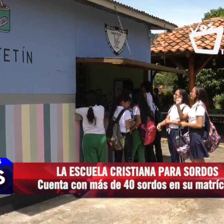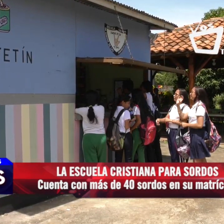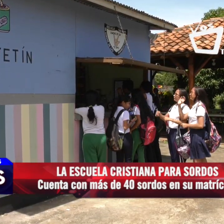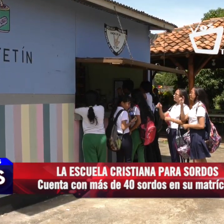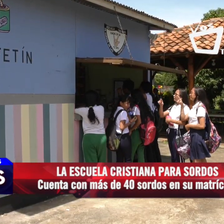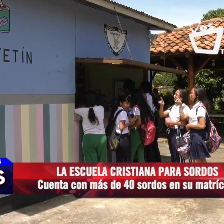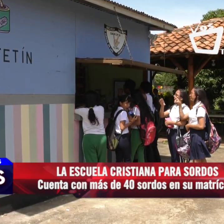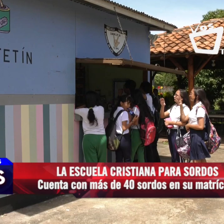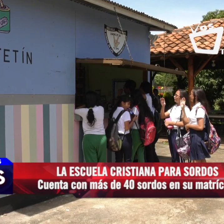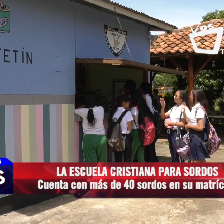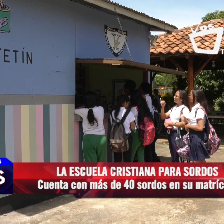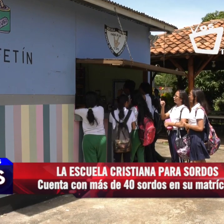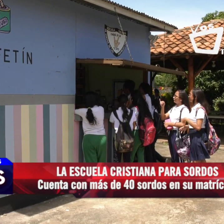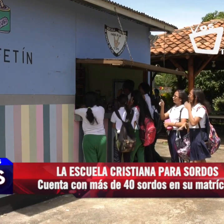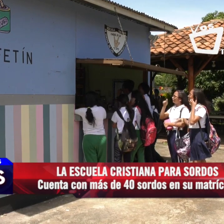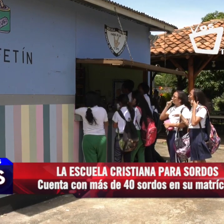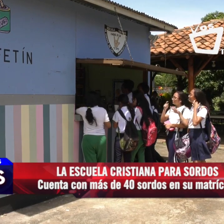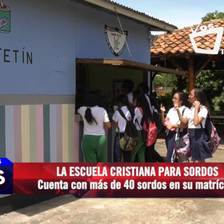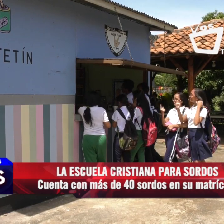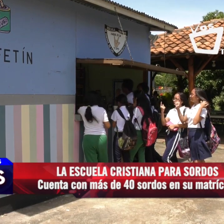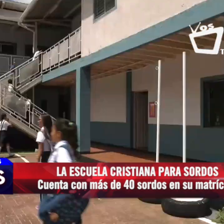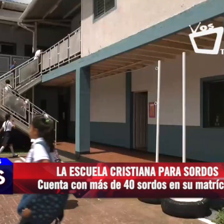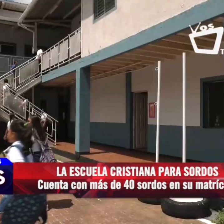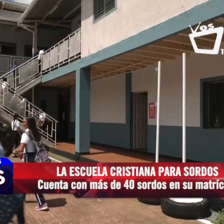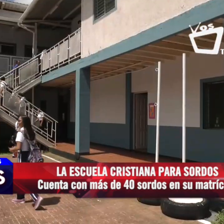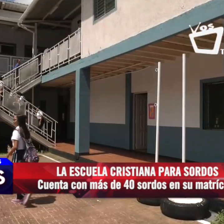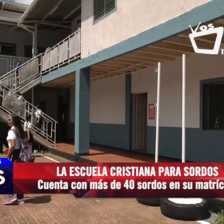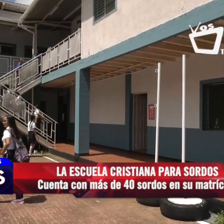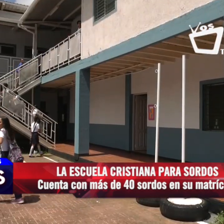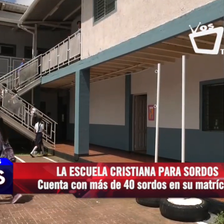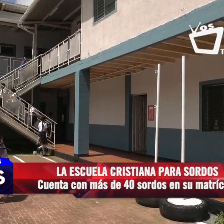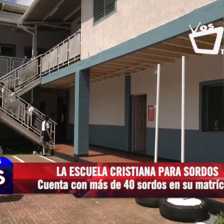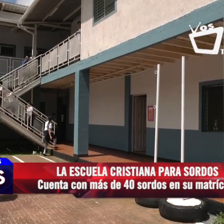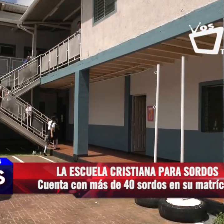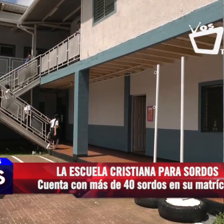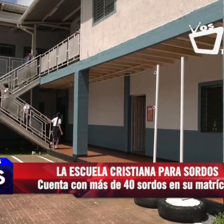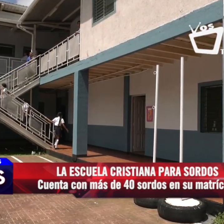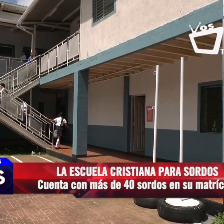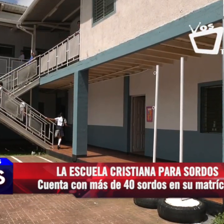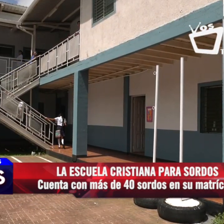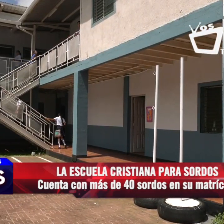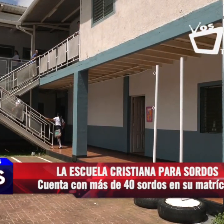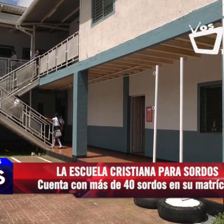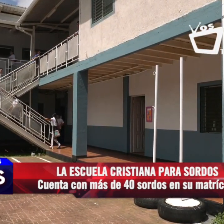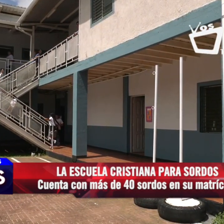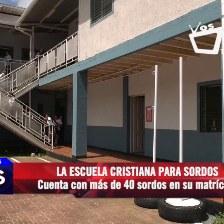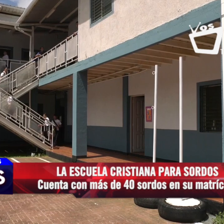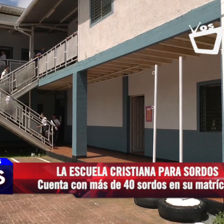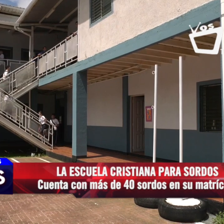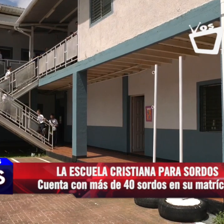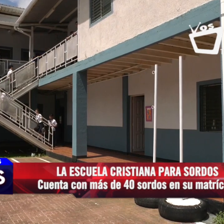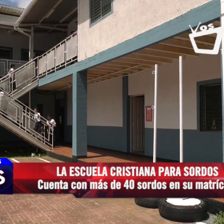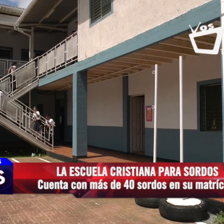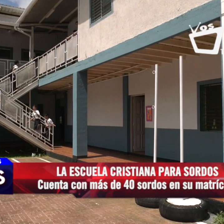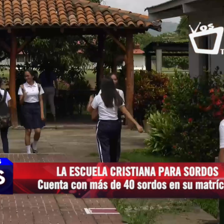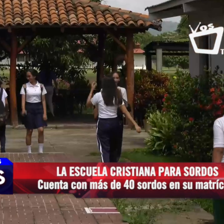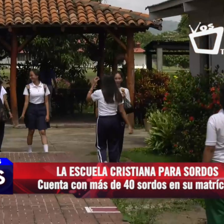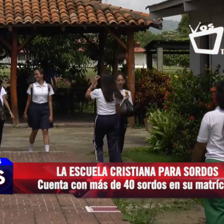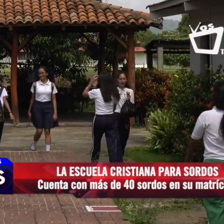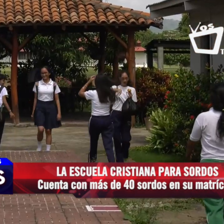más jóvenes sordos, que no sabían sobre la existencia de una integración escolar, y que ahora pueden recibir una educación de calidad. Elizabeth